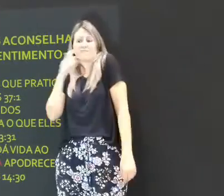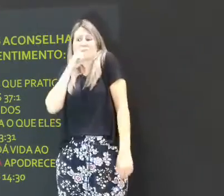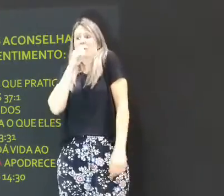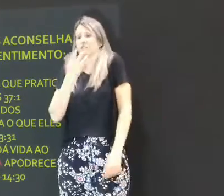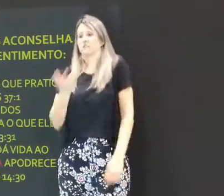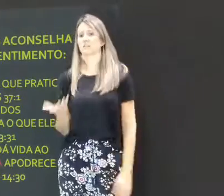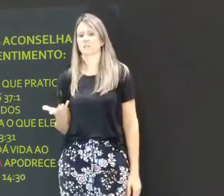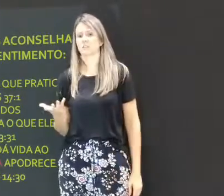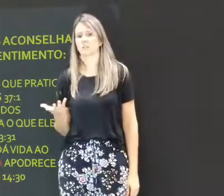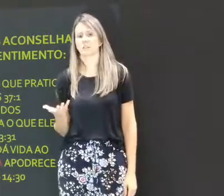Você não precisa ter inveja.